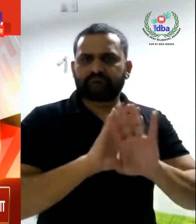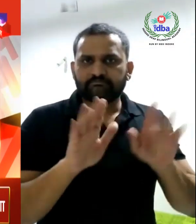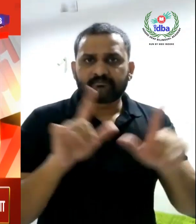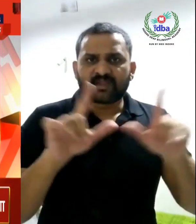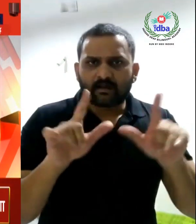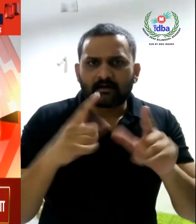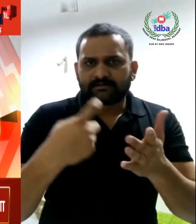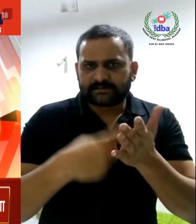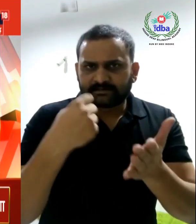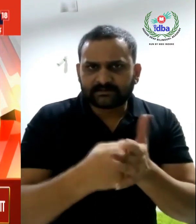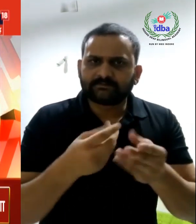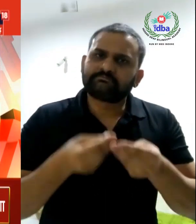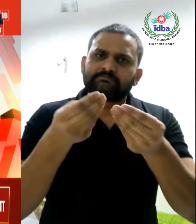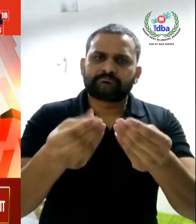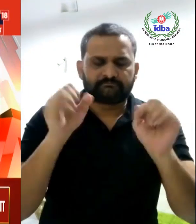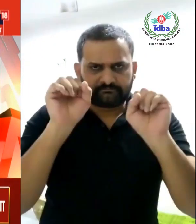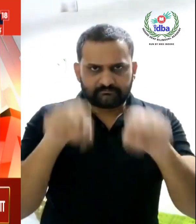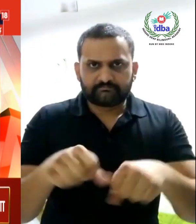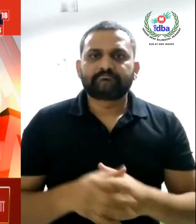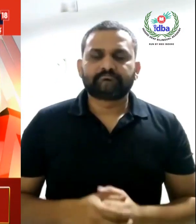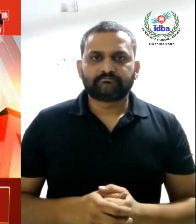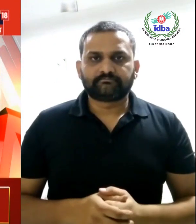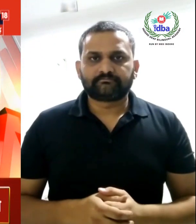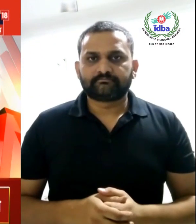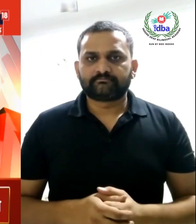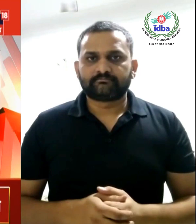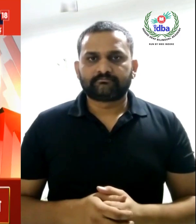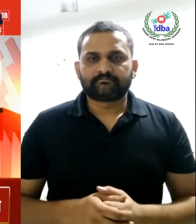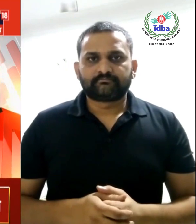लाइसेंस या पंजीयन जारी कर दिया जाएगा।